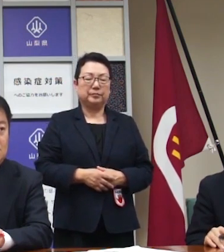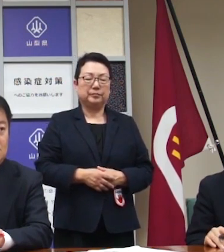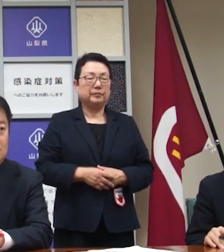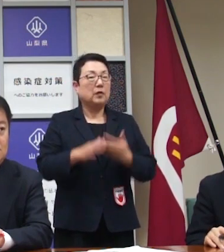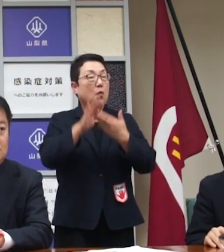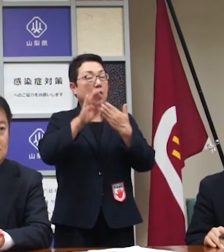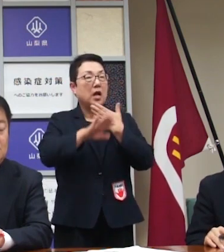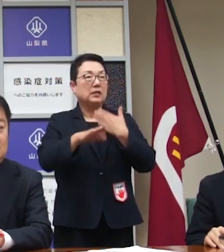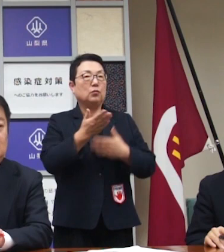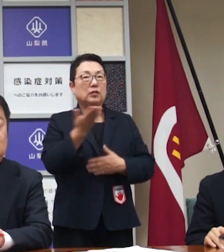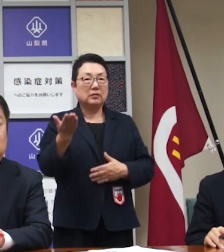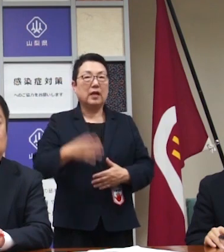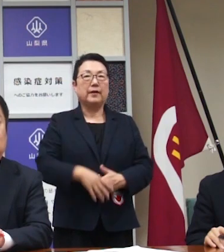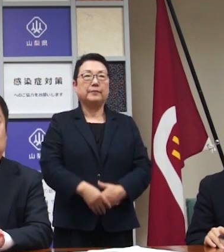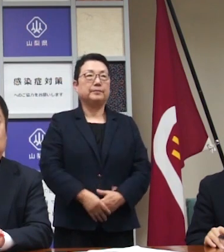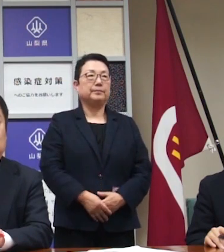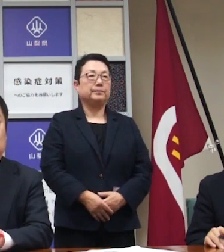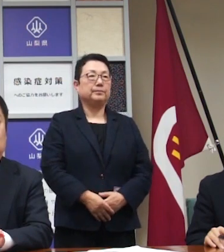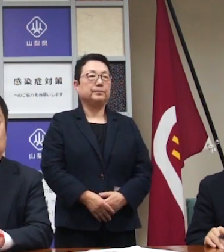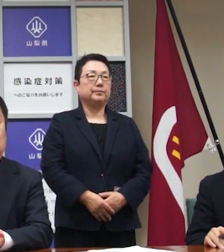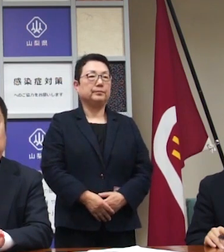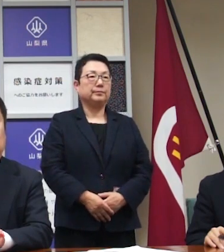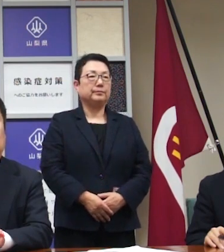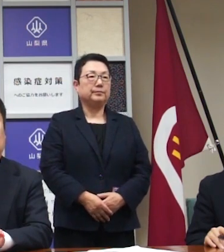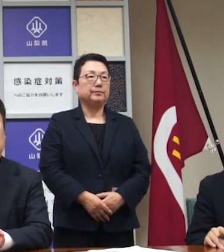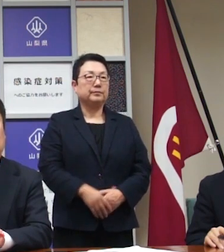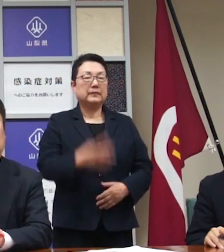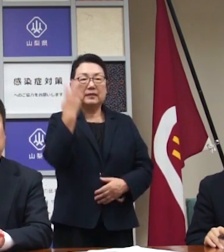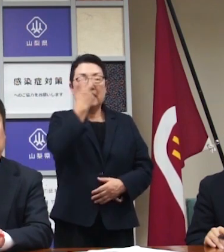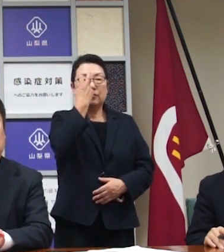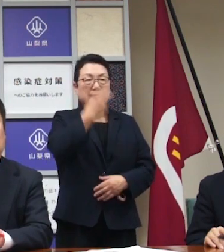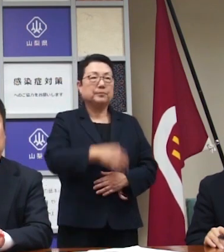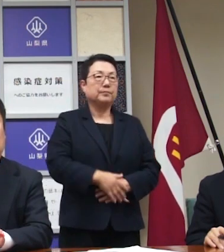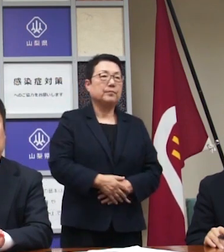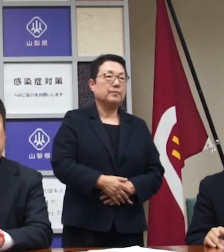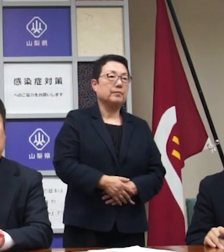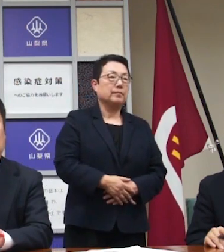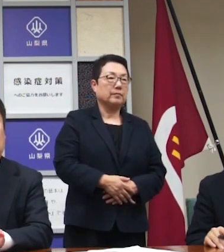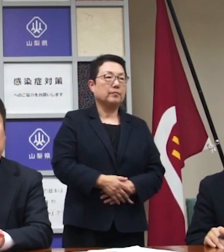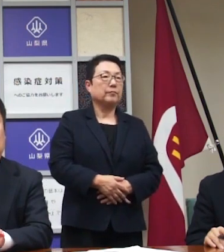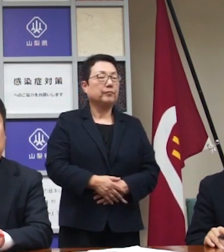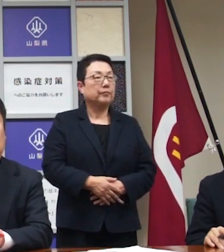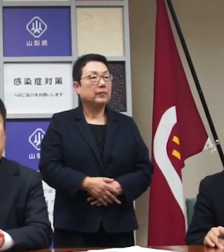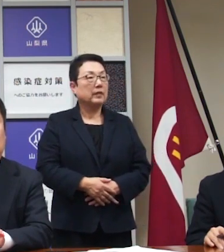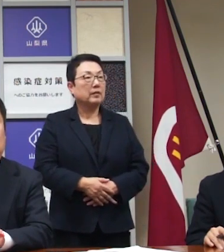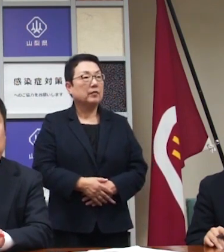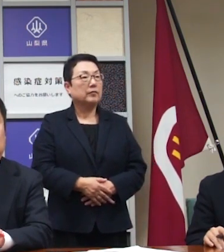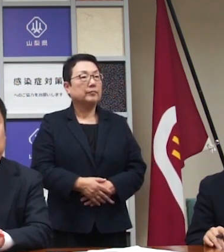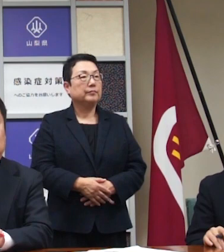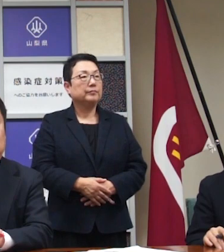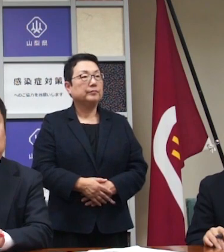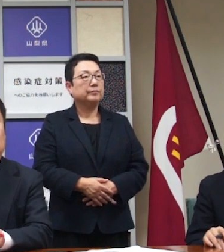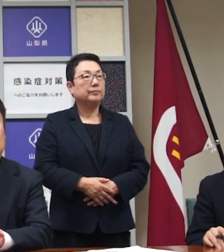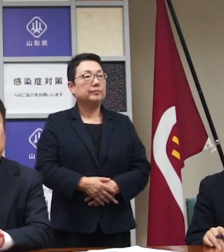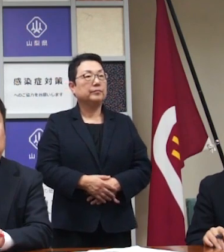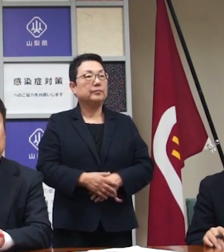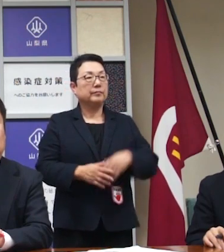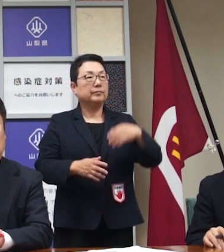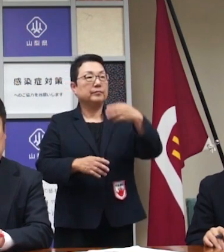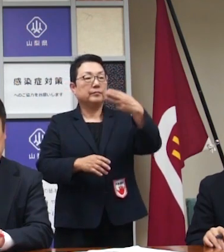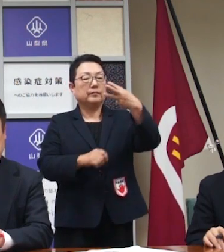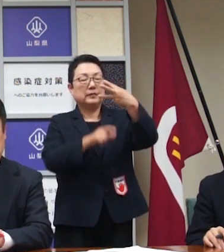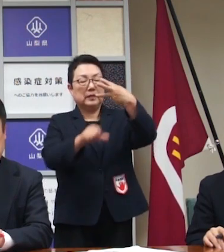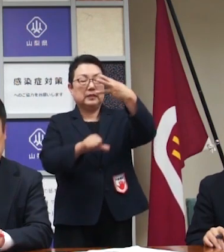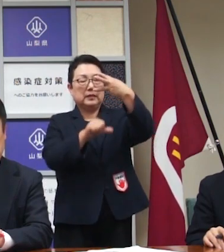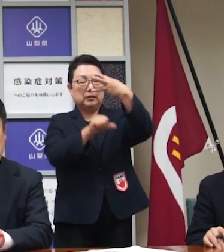います。 わかりました。細かいところですみません、確認なんですけど、恐縮です。共同の川村です。先ほどの5日6日に